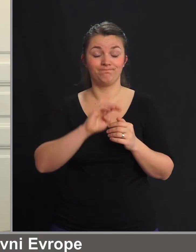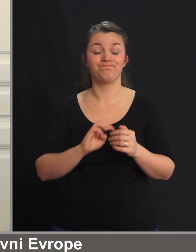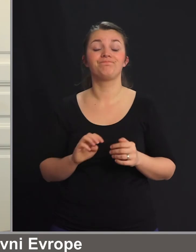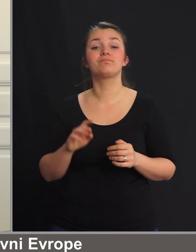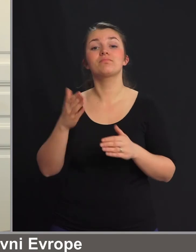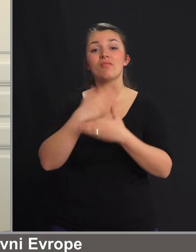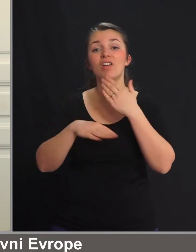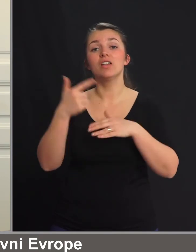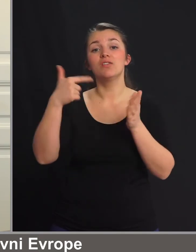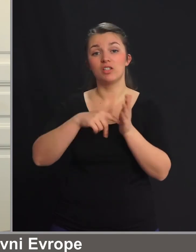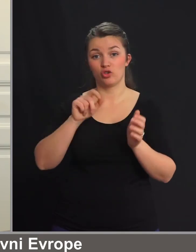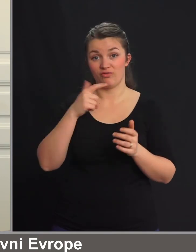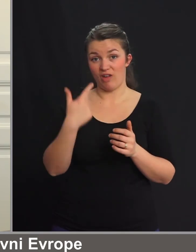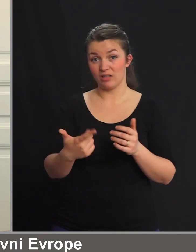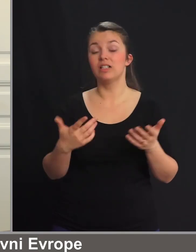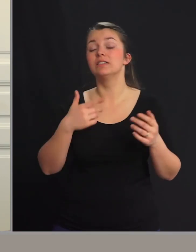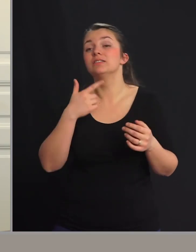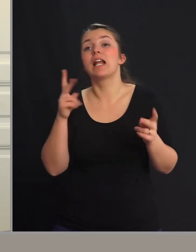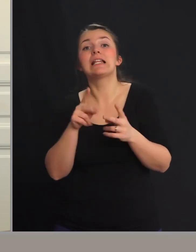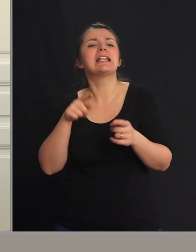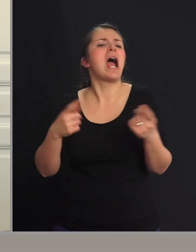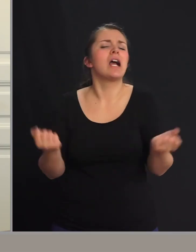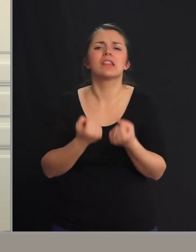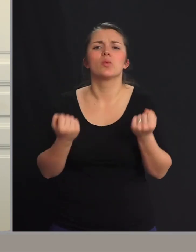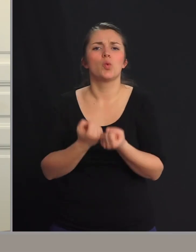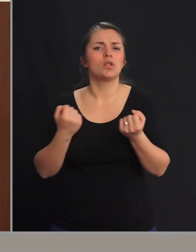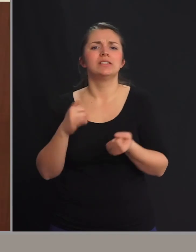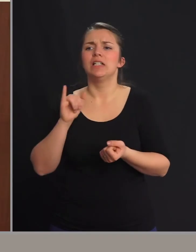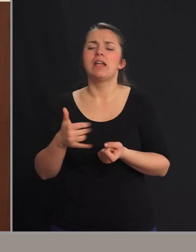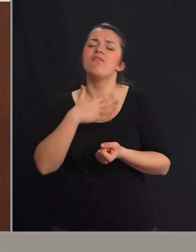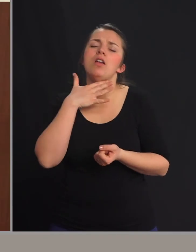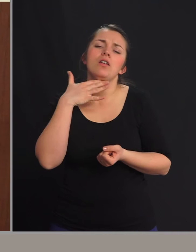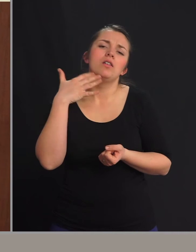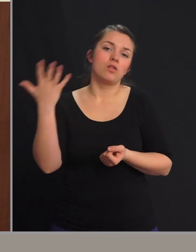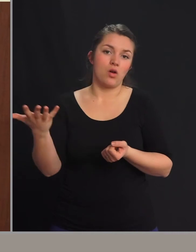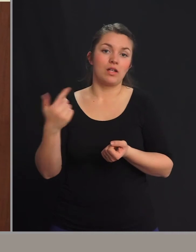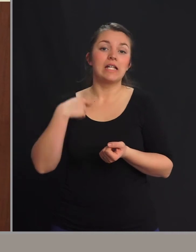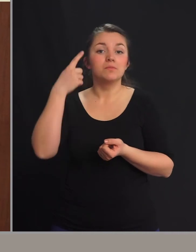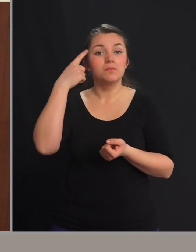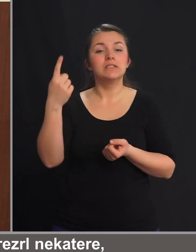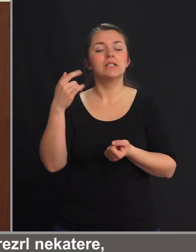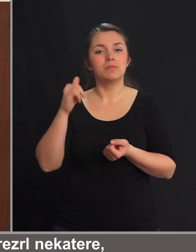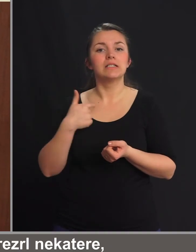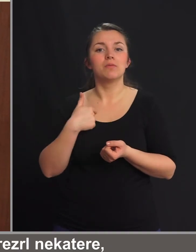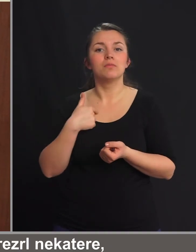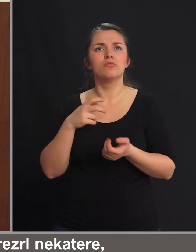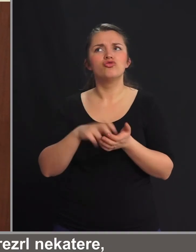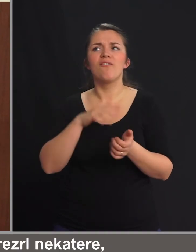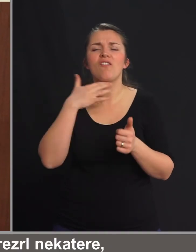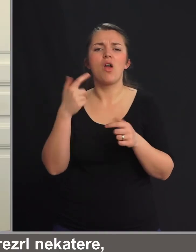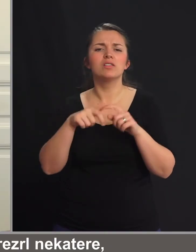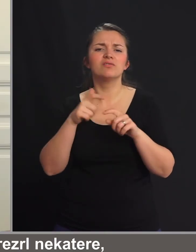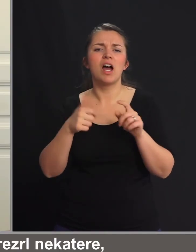Evrope, invalidi do 2020. Skratka, teh aktivnosti je veliko, jaz menim, da sem